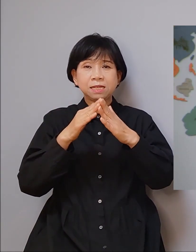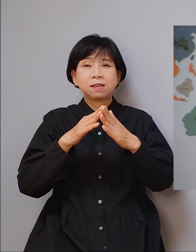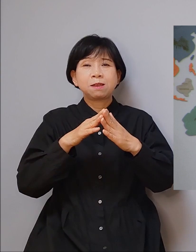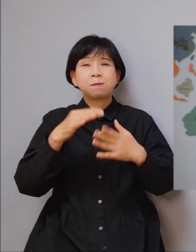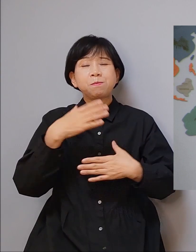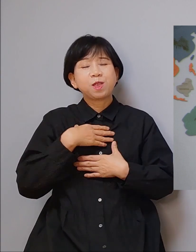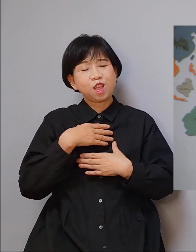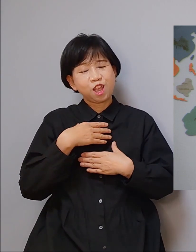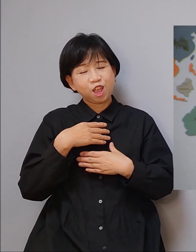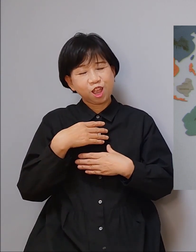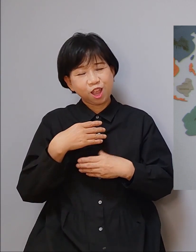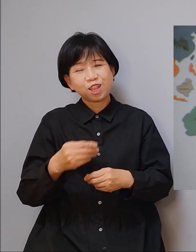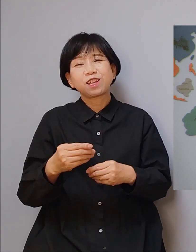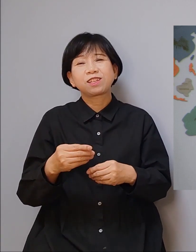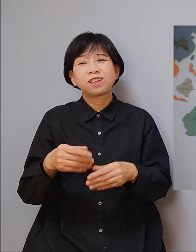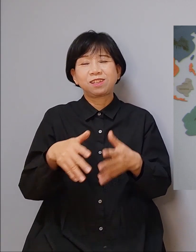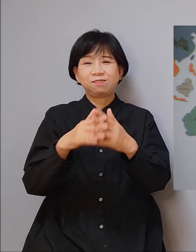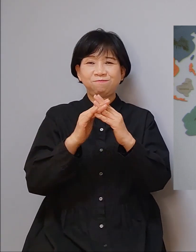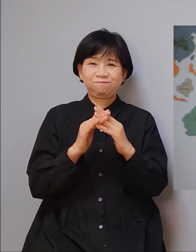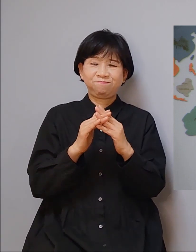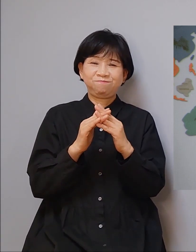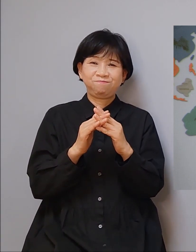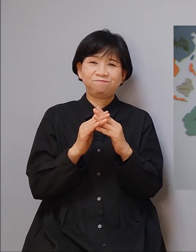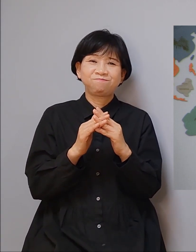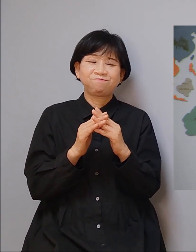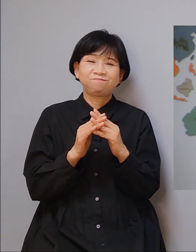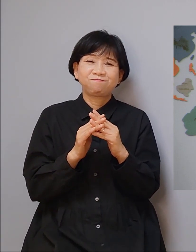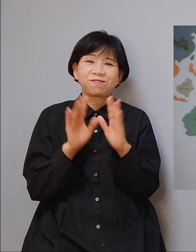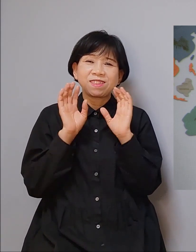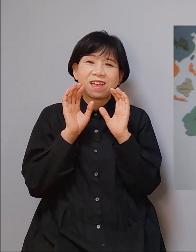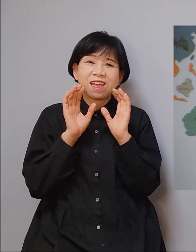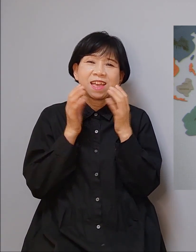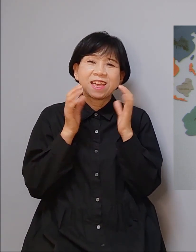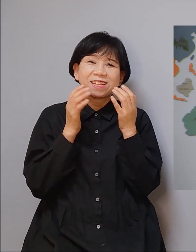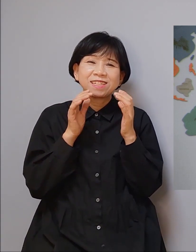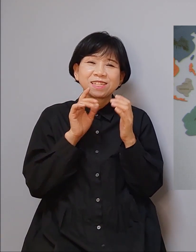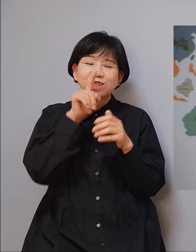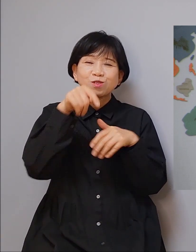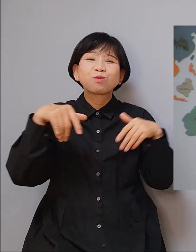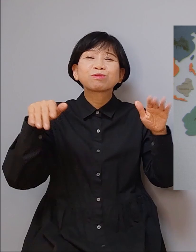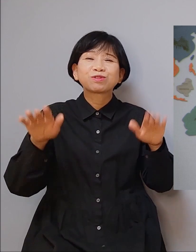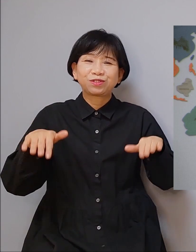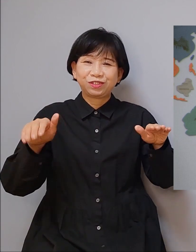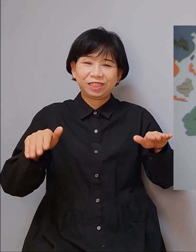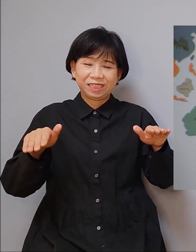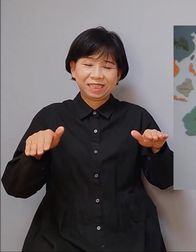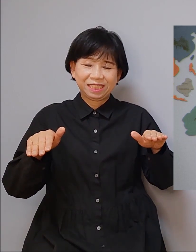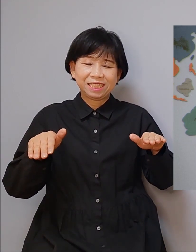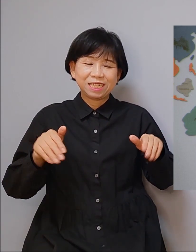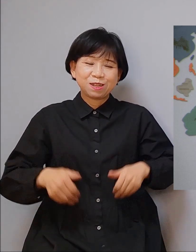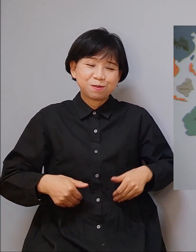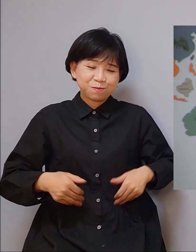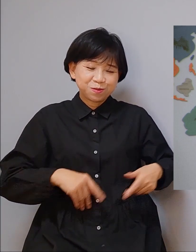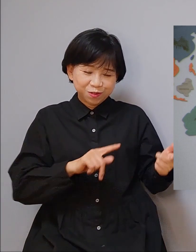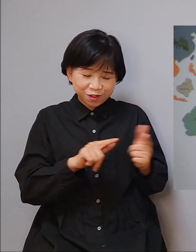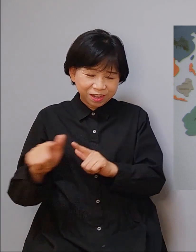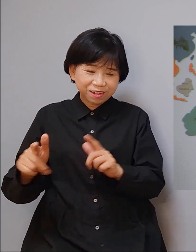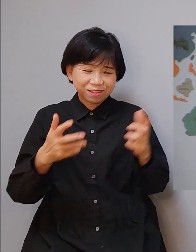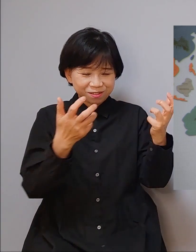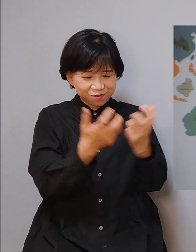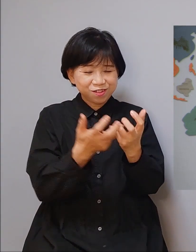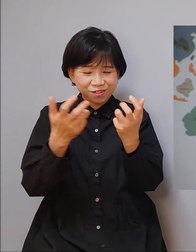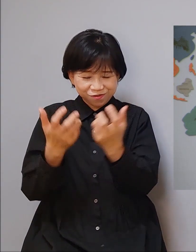짓는다고 합니다. 첫 둥지에는 새끼 독수리에게 필요한 것이 가득합니다. 새끼 독수리에게